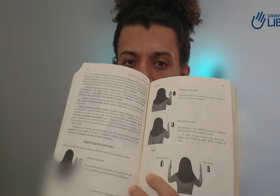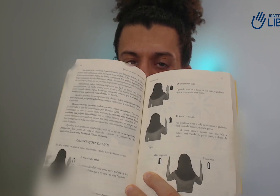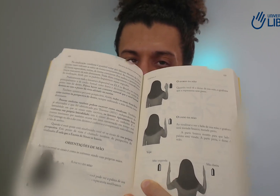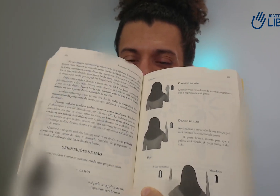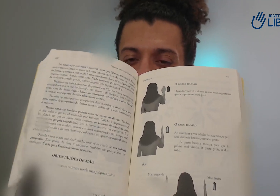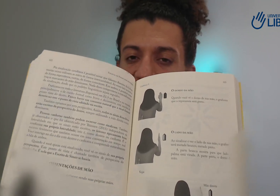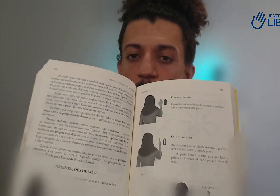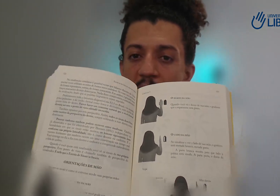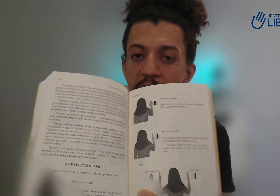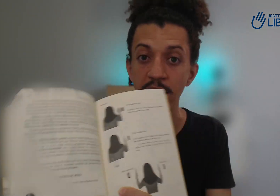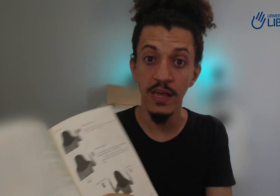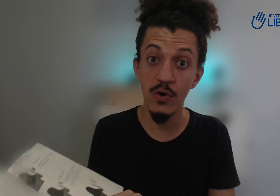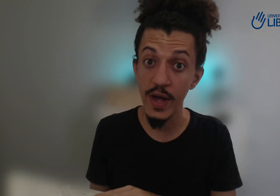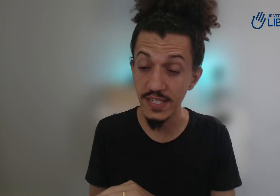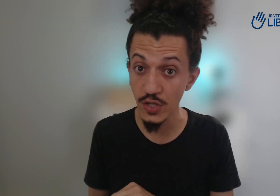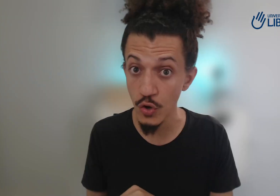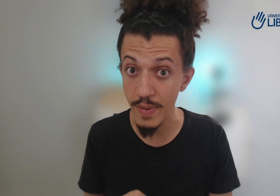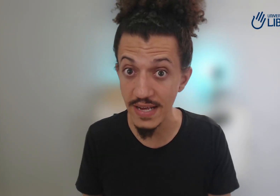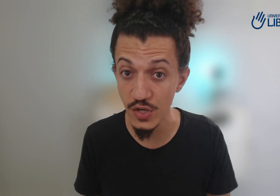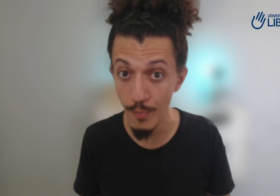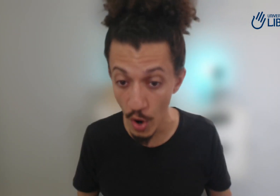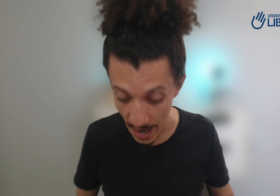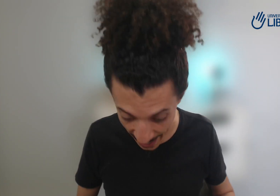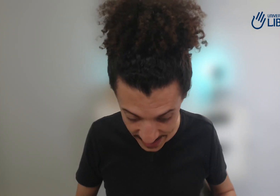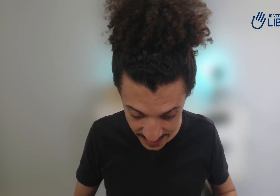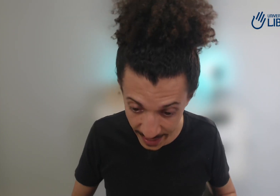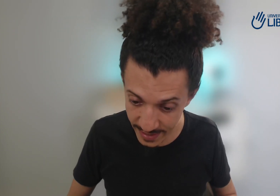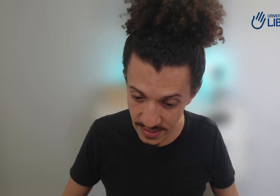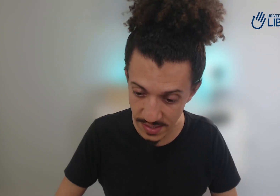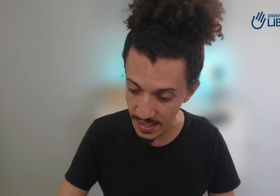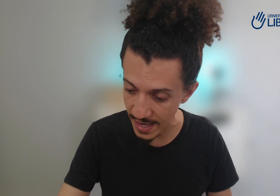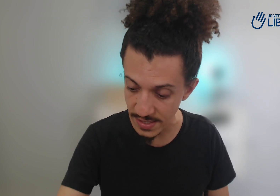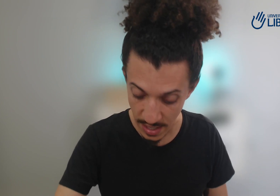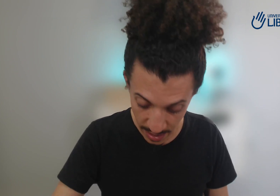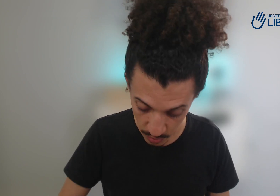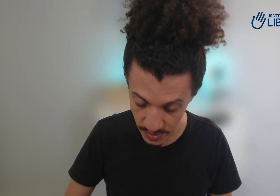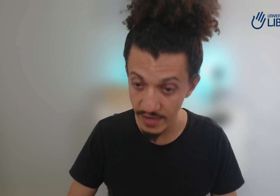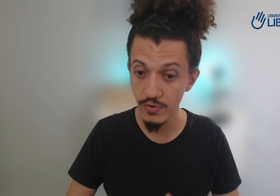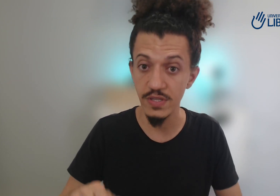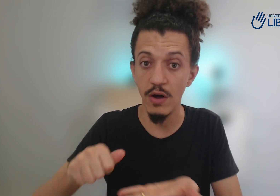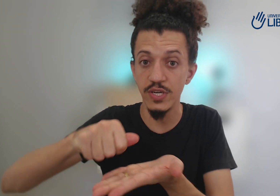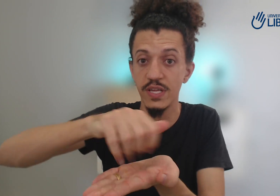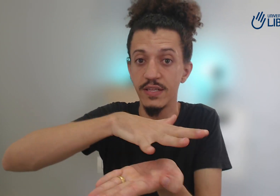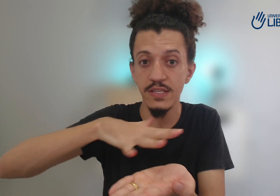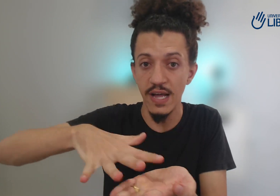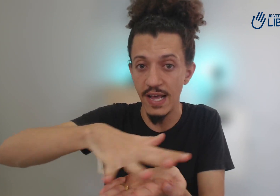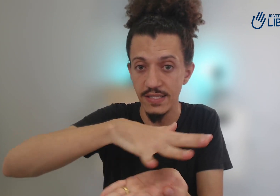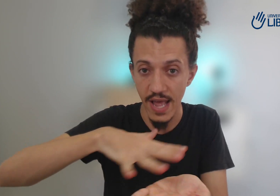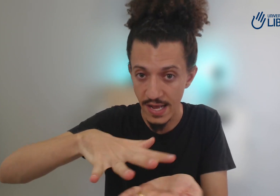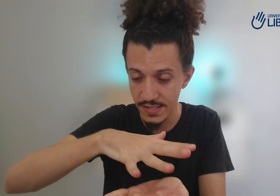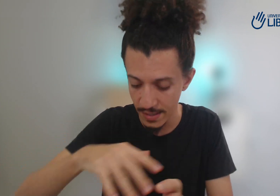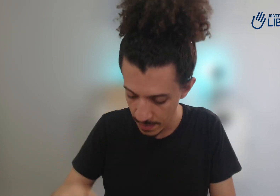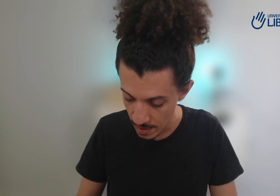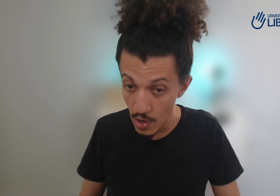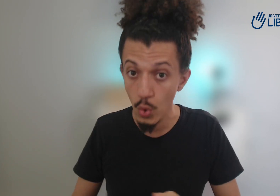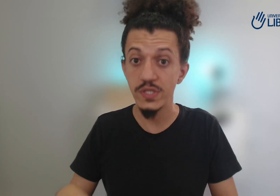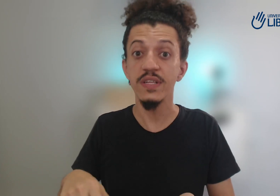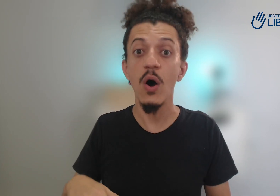de Signwriting, e conhecido no Brasil por escrita de sinais. Inclusive, o sinal de escrita de sinais é assim. O sinal